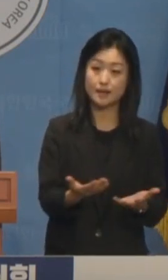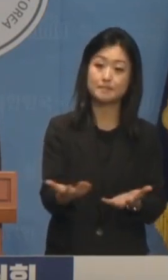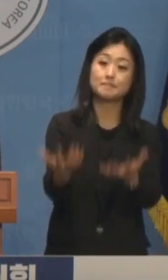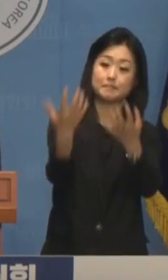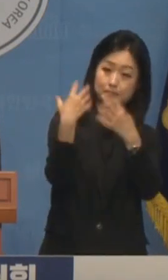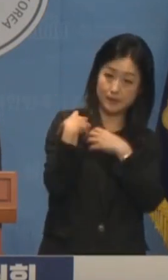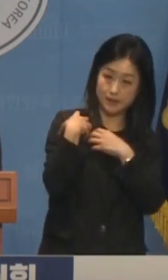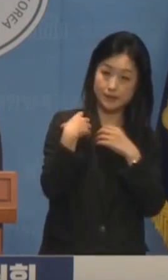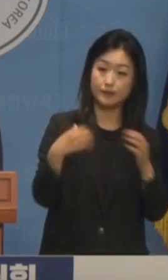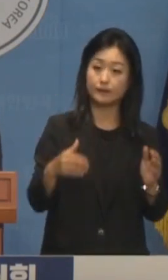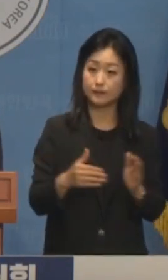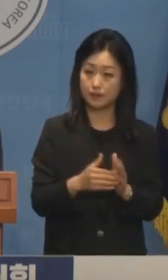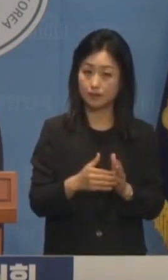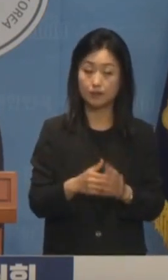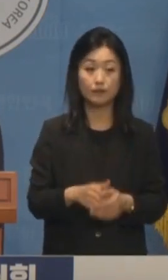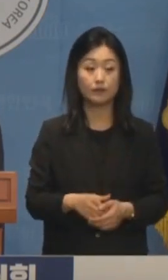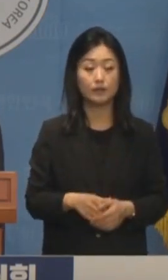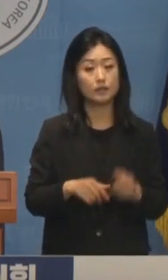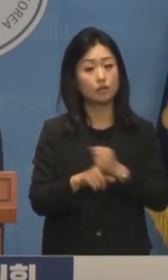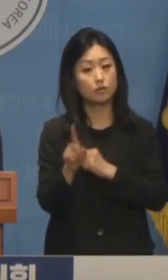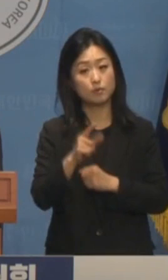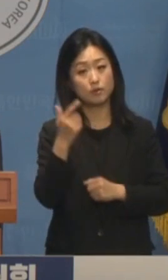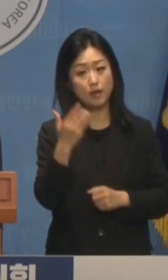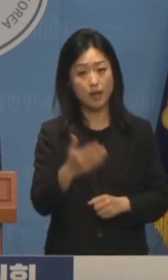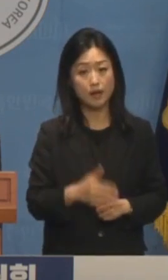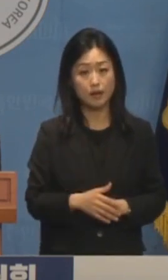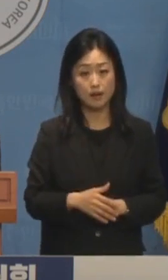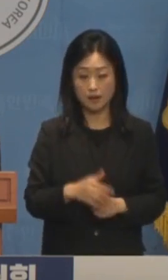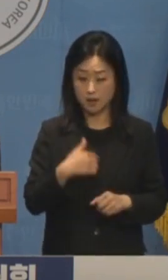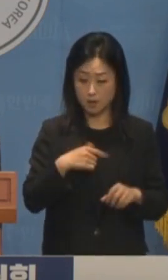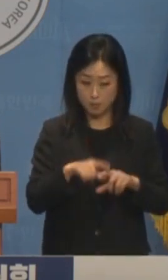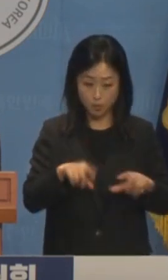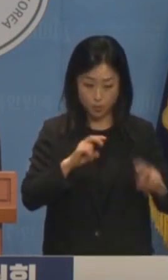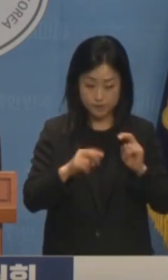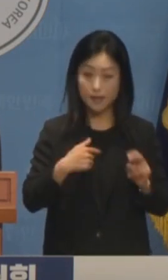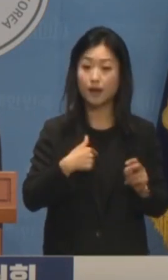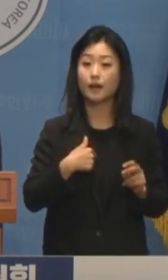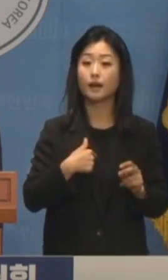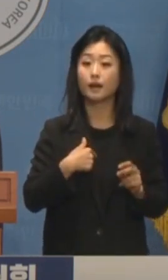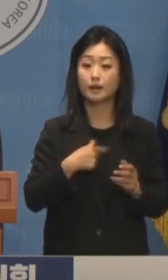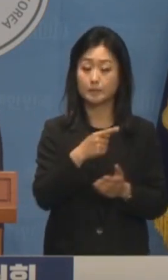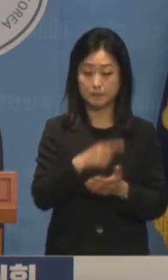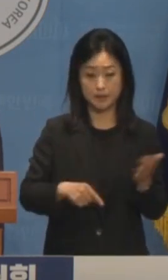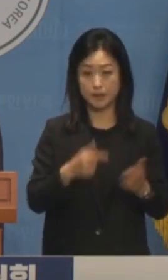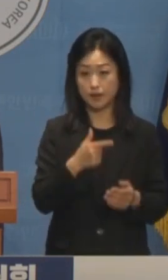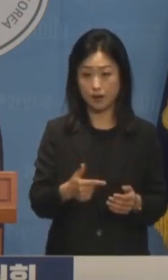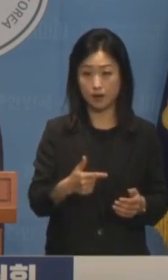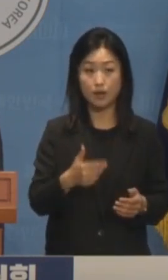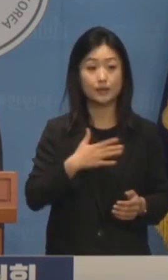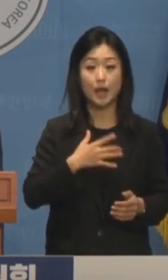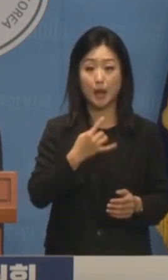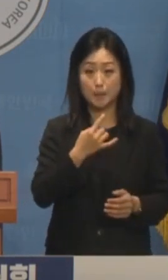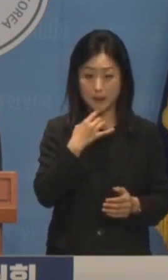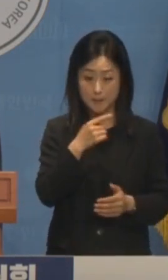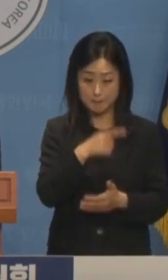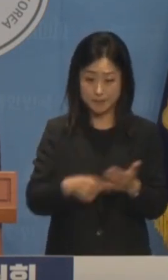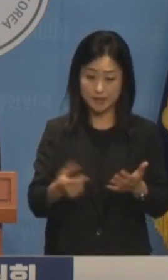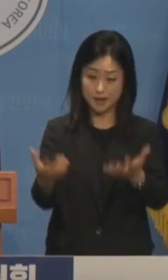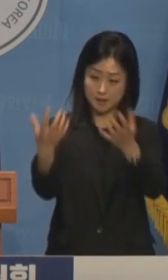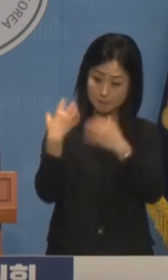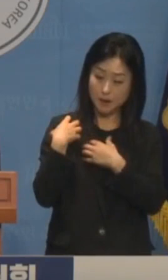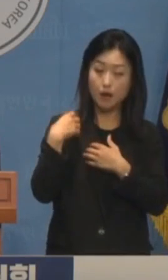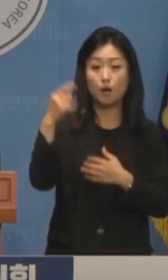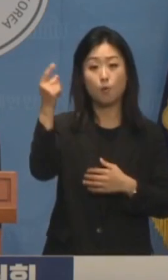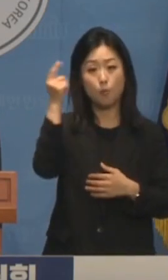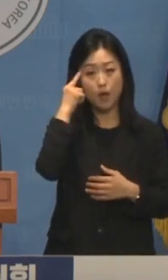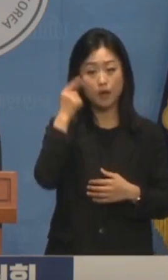지게 됐습니다. 왜 이러한 일로 인해서 민간 업체가 이런 피해를 봐야 되고 왜 저만 오롯이 피해를 봐야